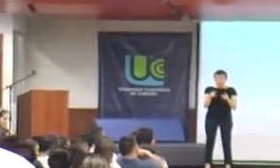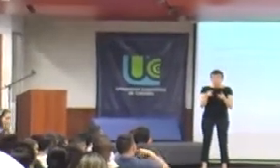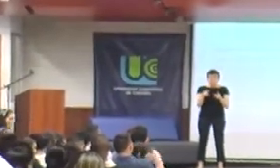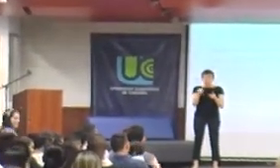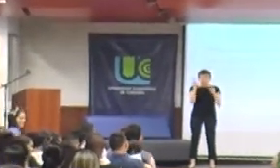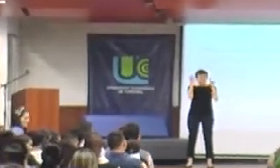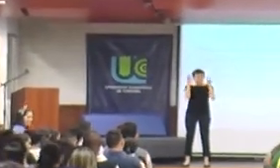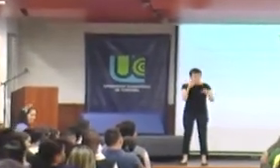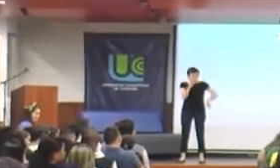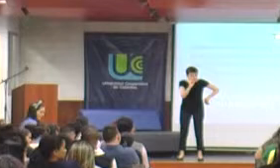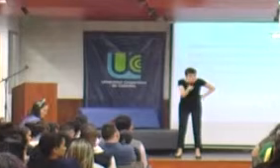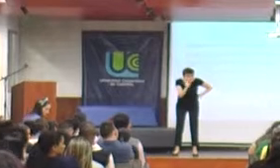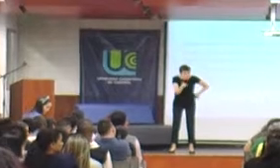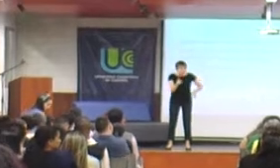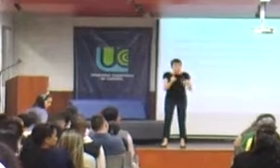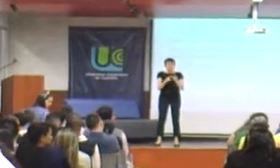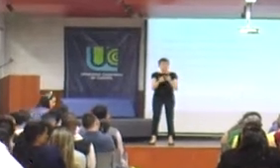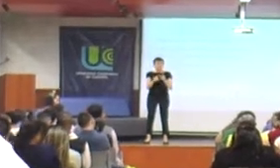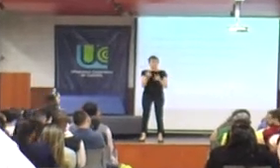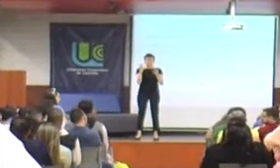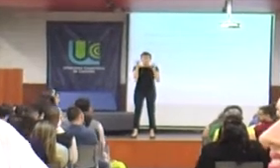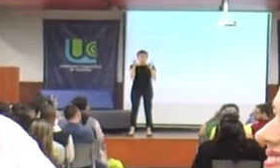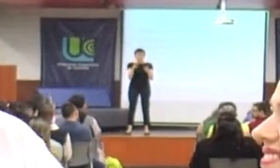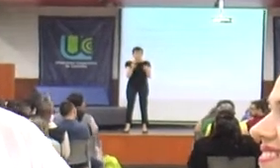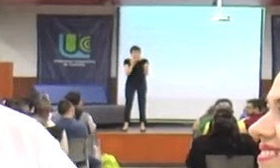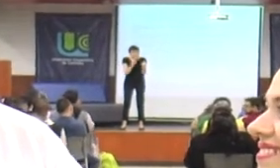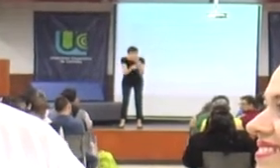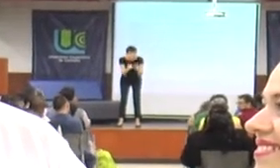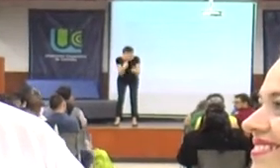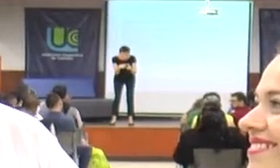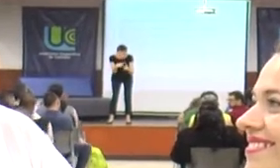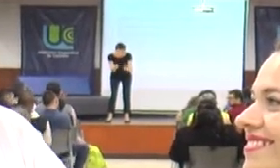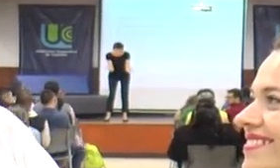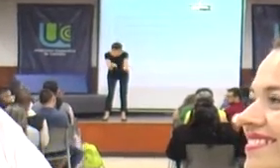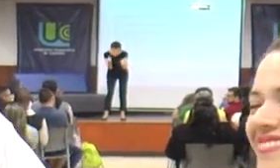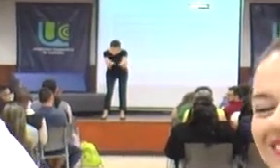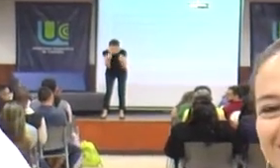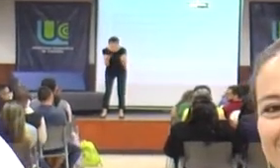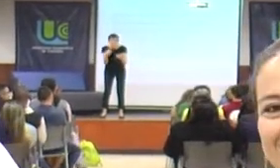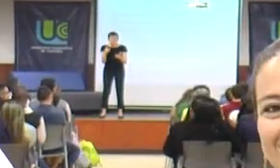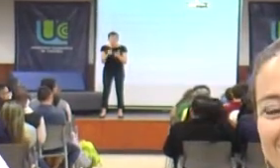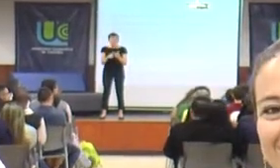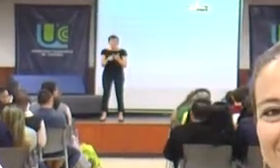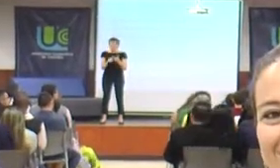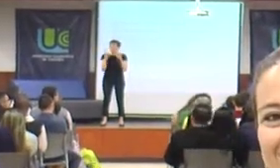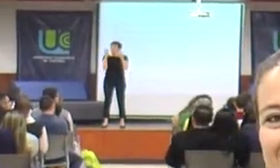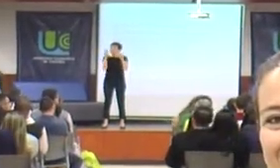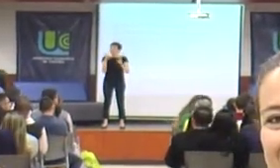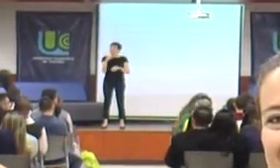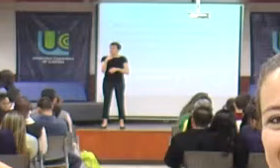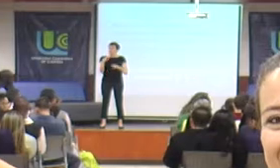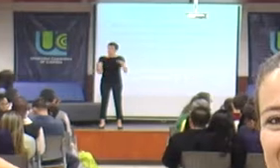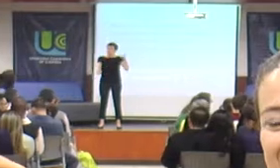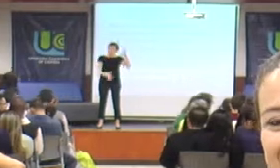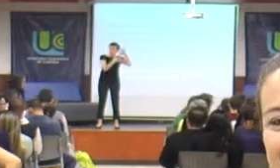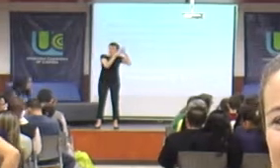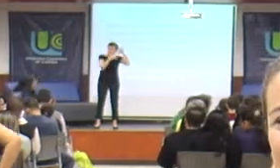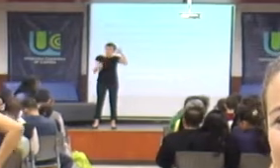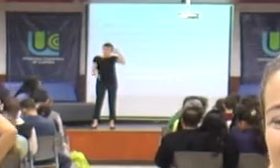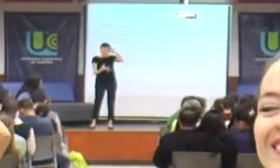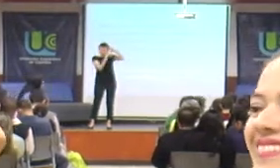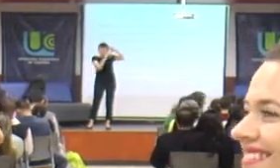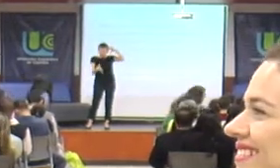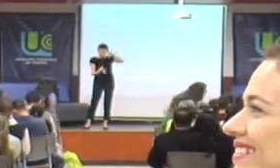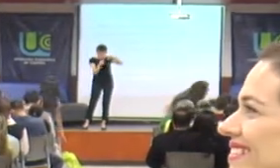Facultad de Psicología de la Universidad Cooperativa de Colombia UCC, porque se cumple aquí en su auditorio justamente un seminario sobre